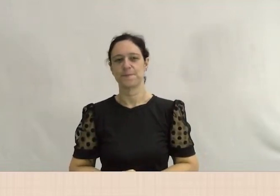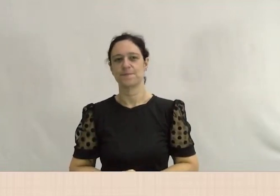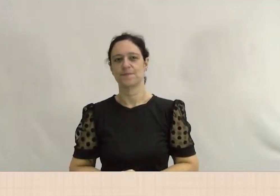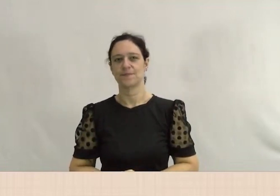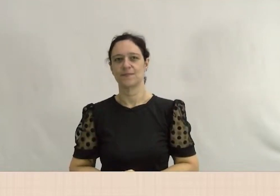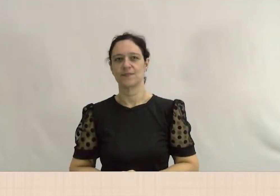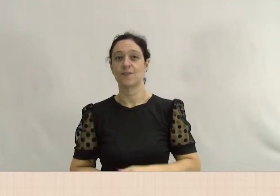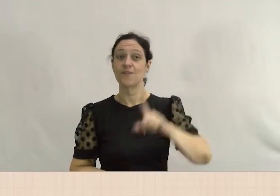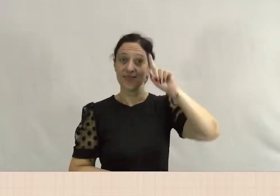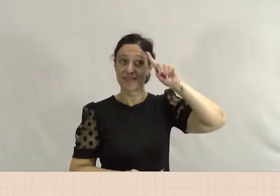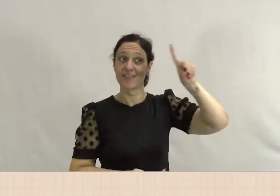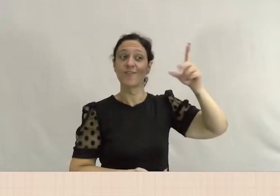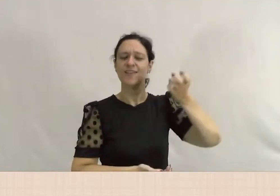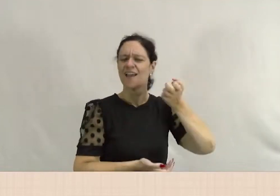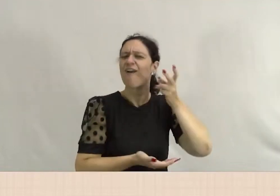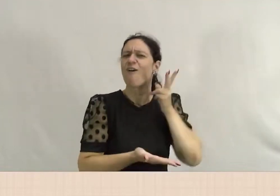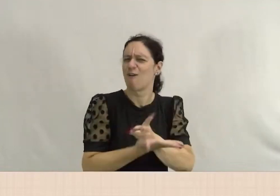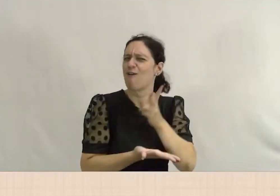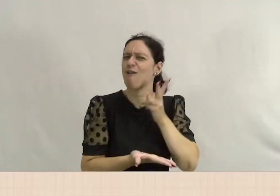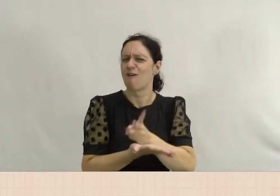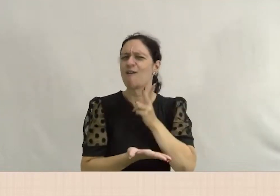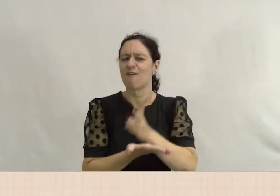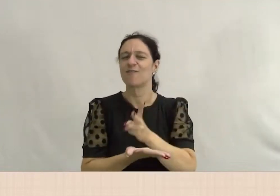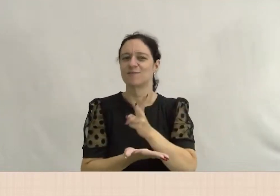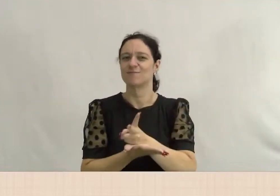E Deus deseja continuar fazendo isso,